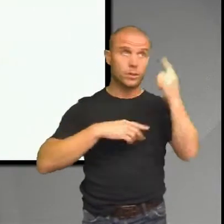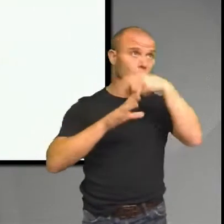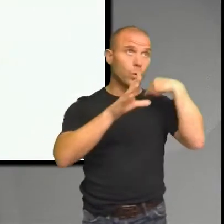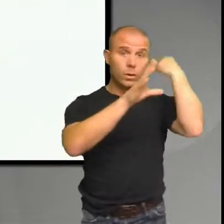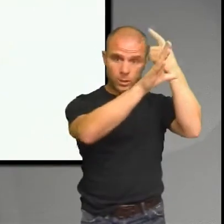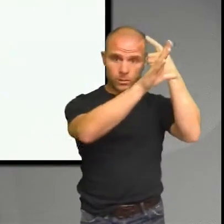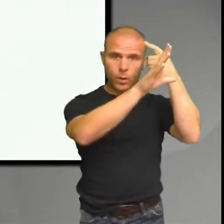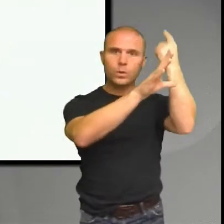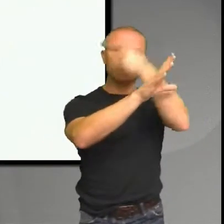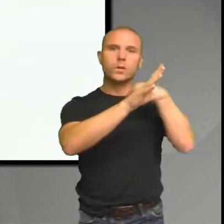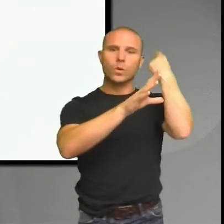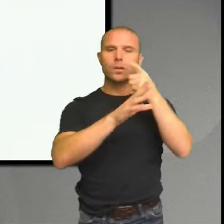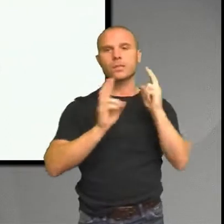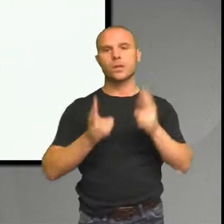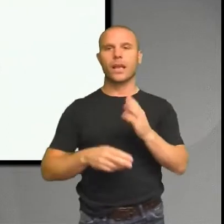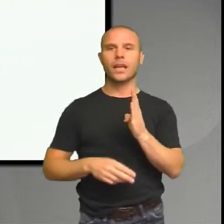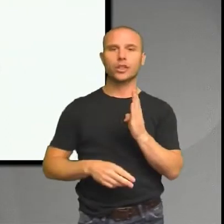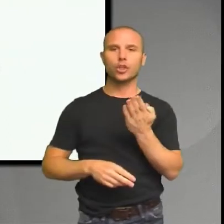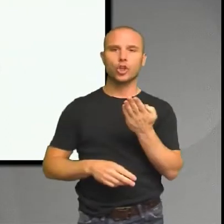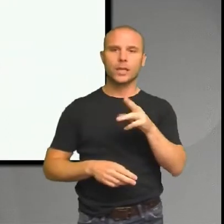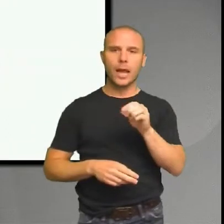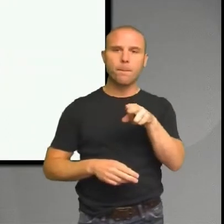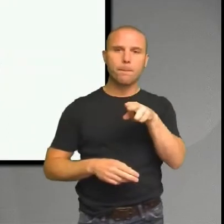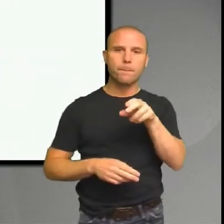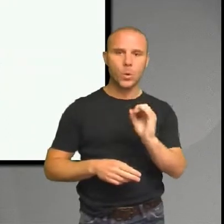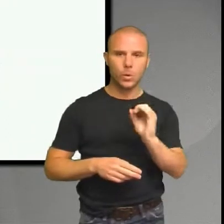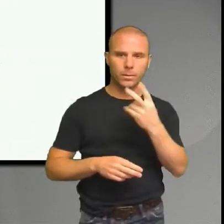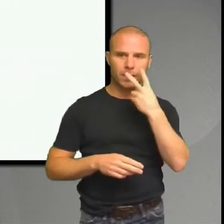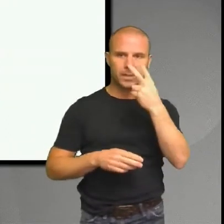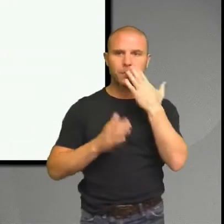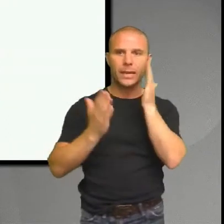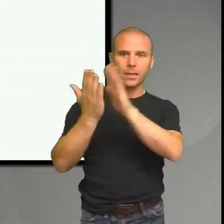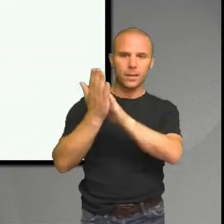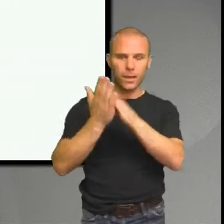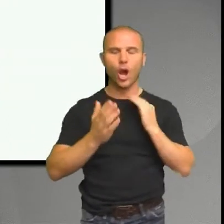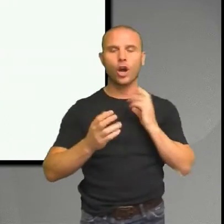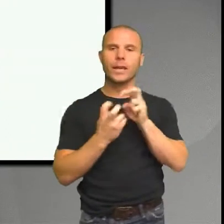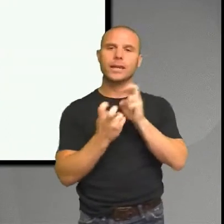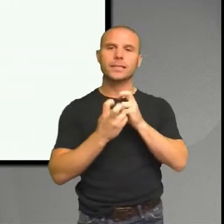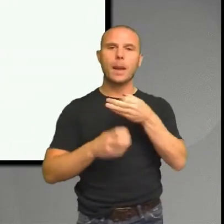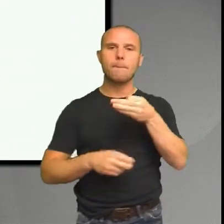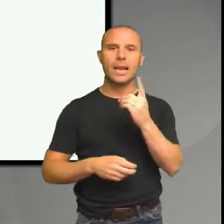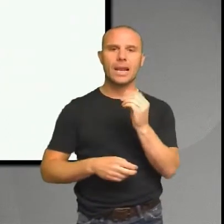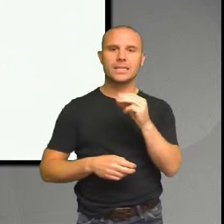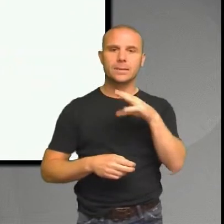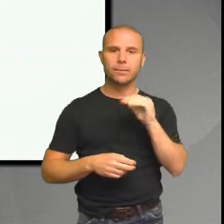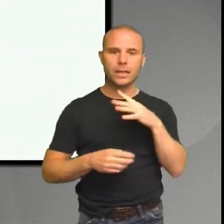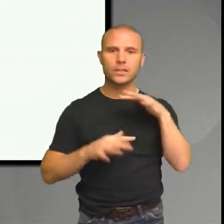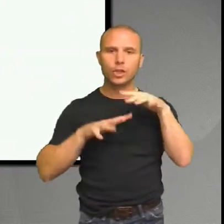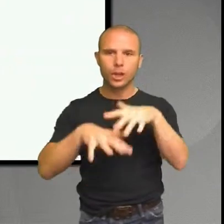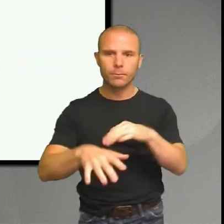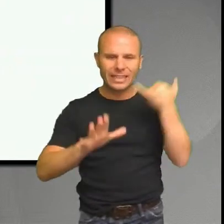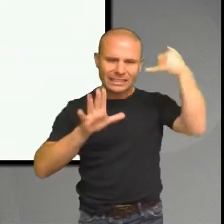Solen är en jättestor dynamo, där vi ser på denna bild cirkulera elektriska plasmaströmmar som flyter djupt in i solen.